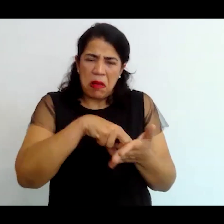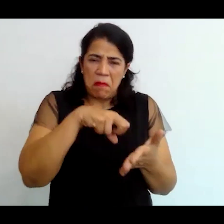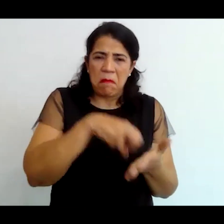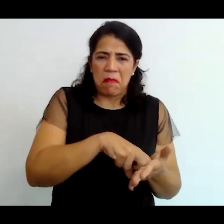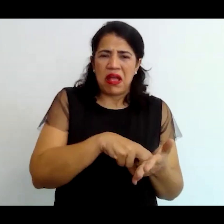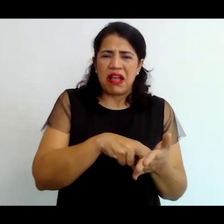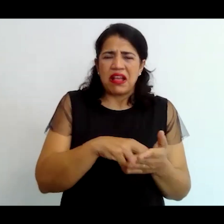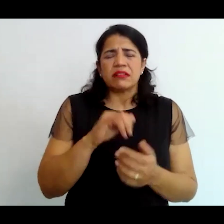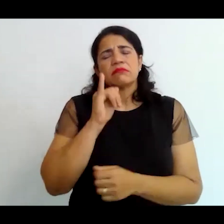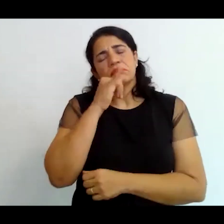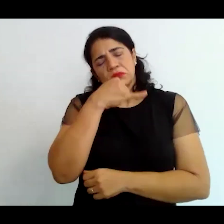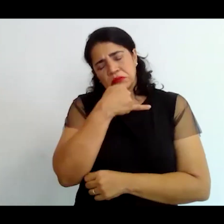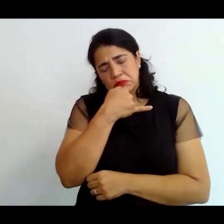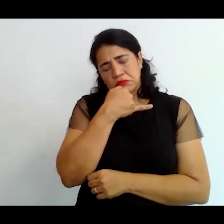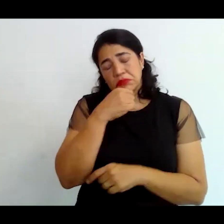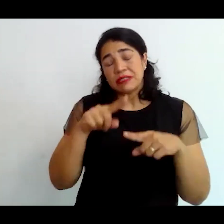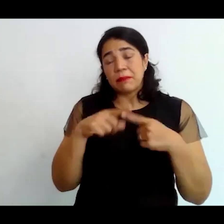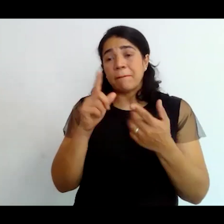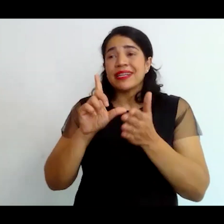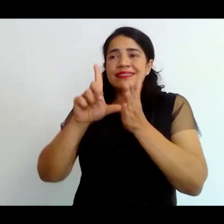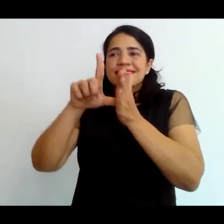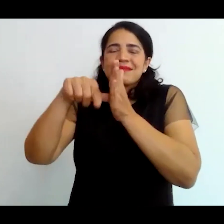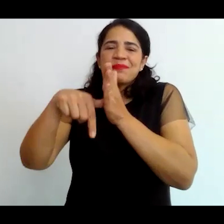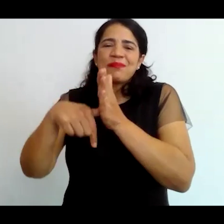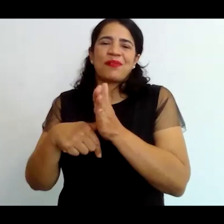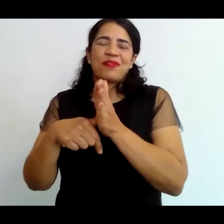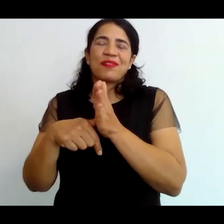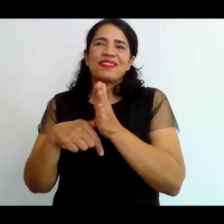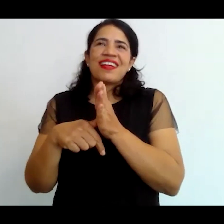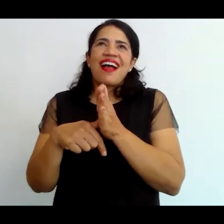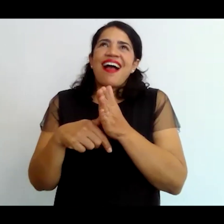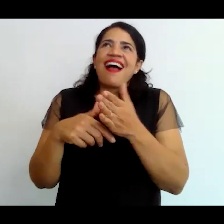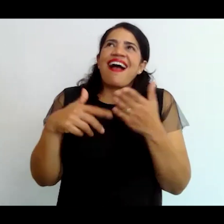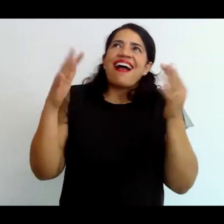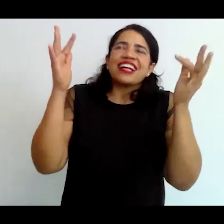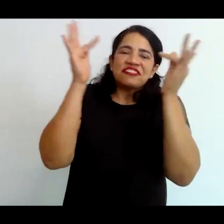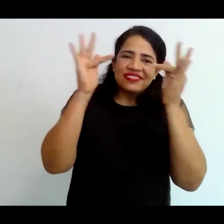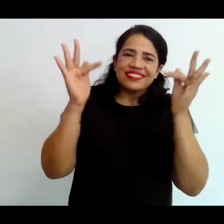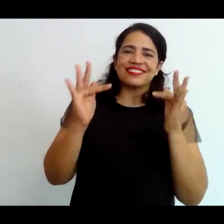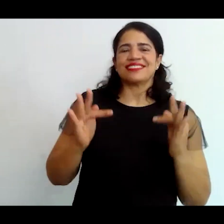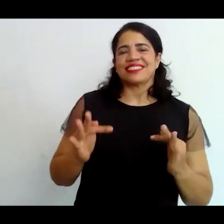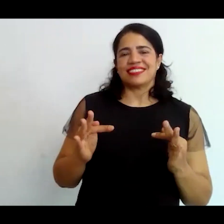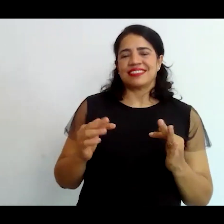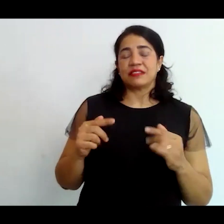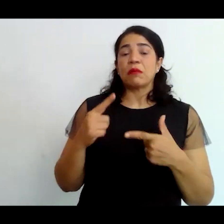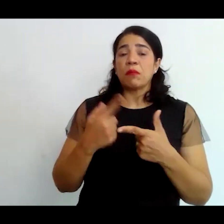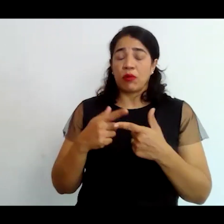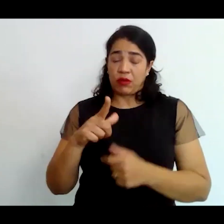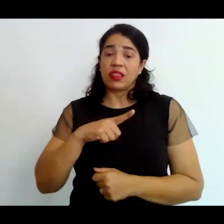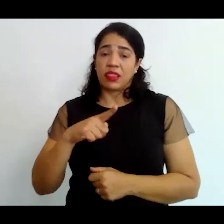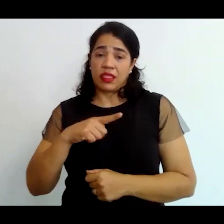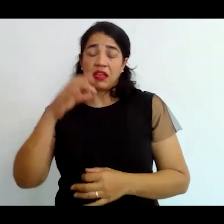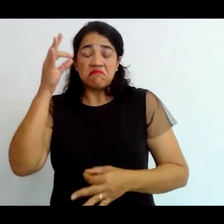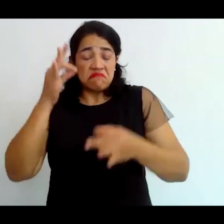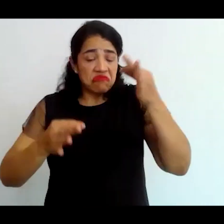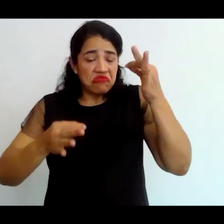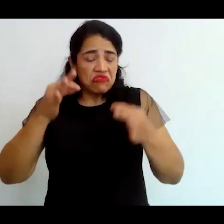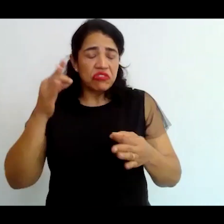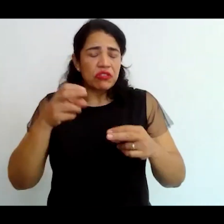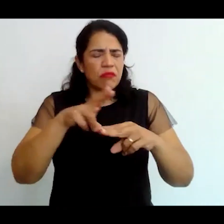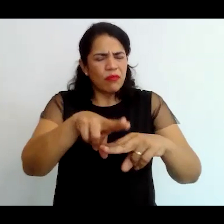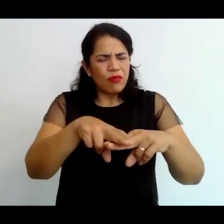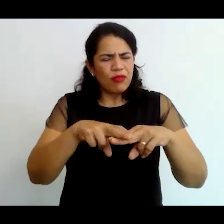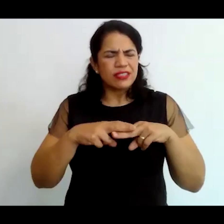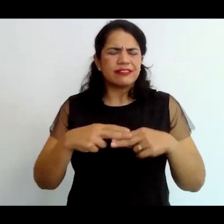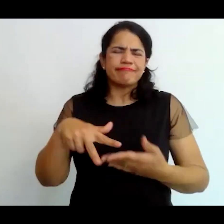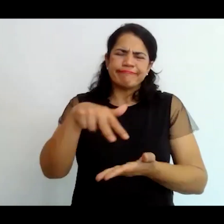específico aos que têm sido por ela exercitados, fruto de justiça. Por isso, restabelecei as mãos descaídas, joelhos